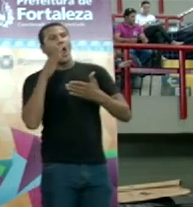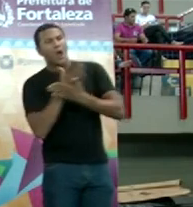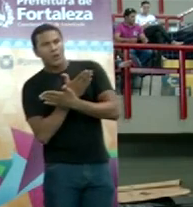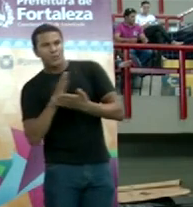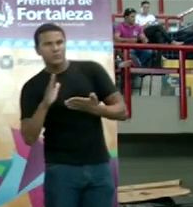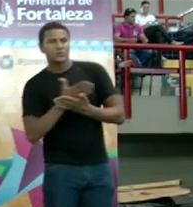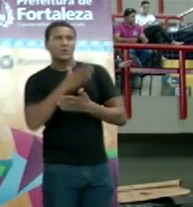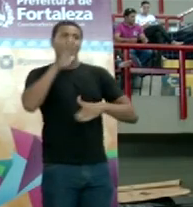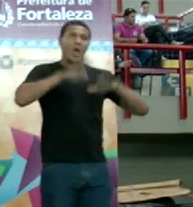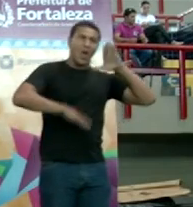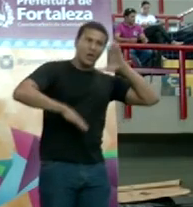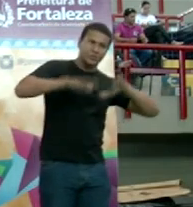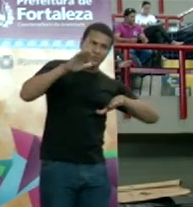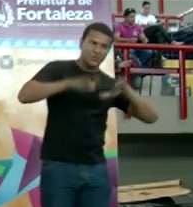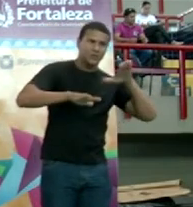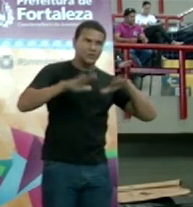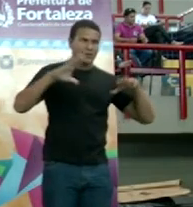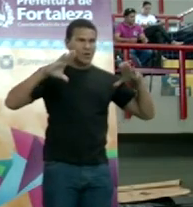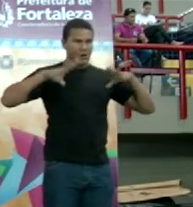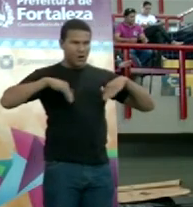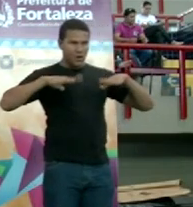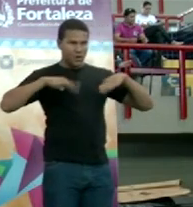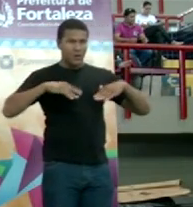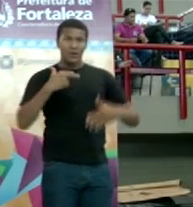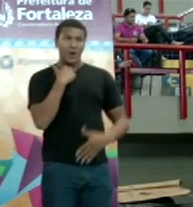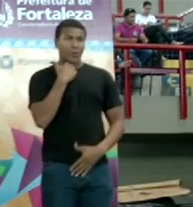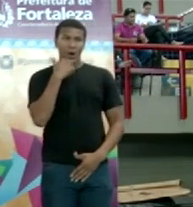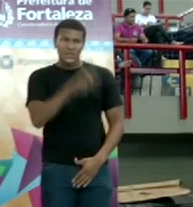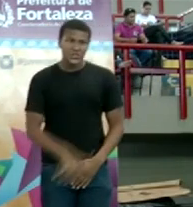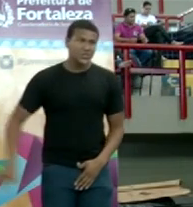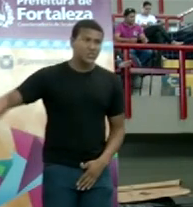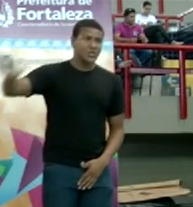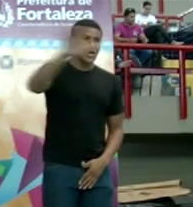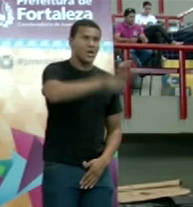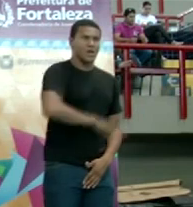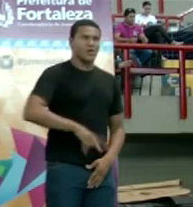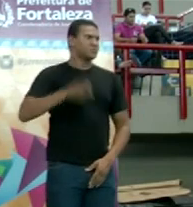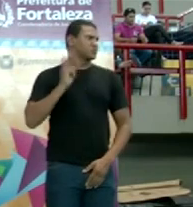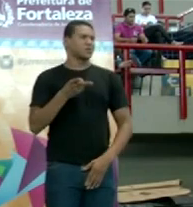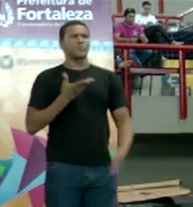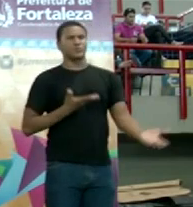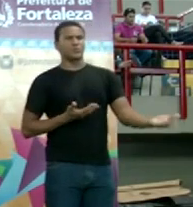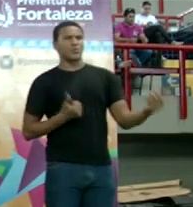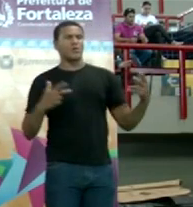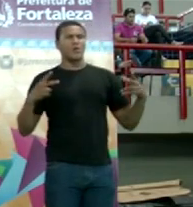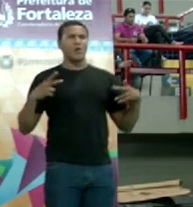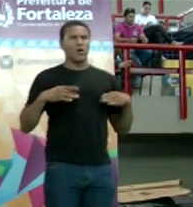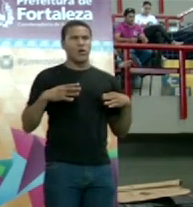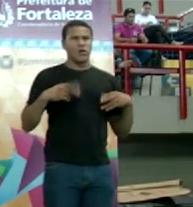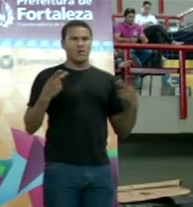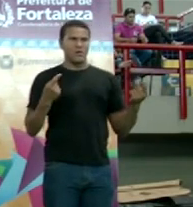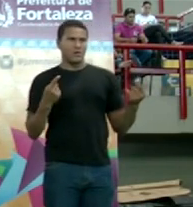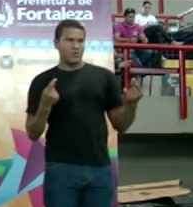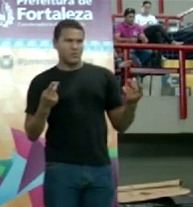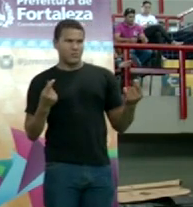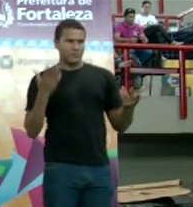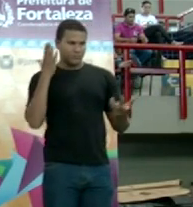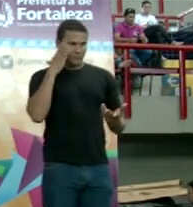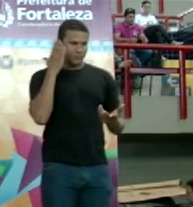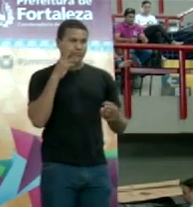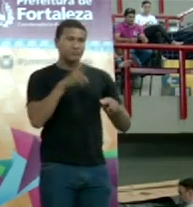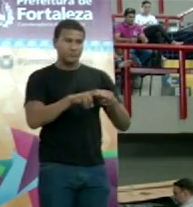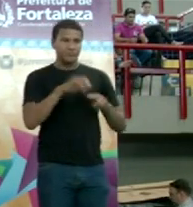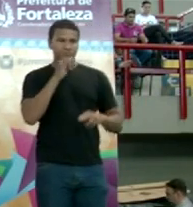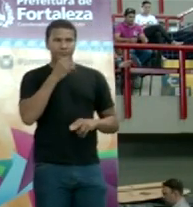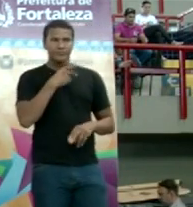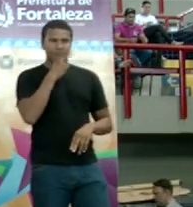casos, os jovens ficam impunes. Eu não posso generalizar. Por esse motivo, ele não botou a crase, ou